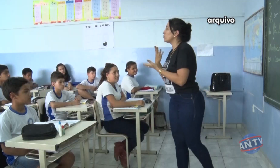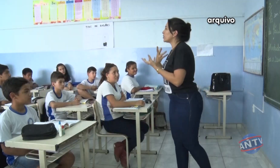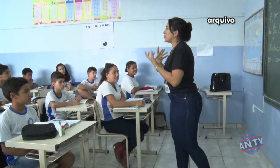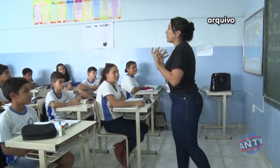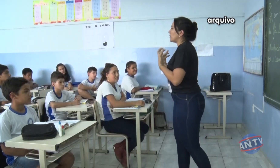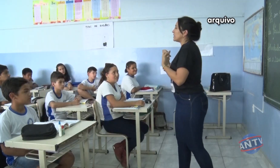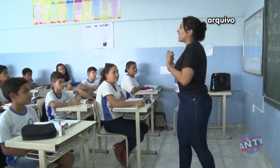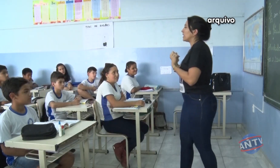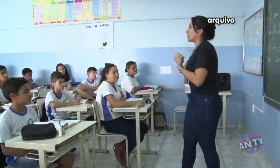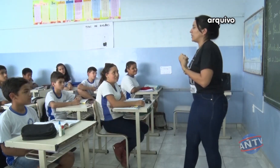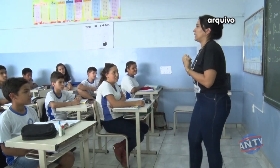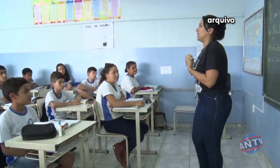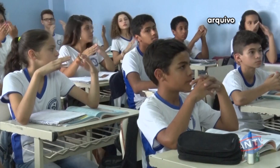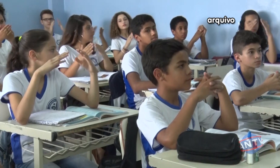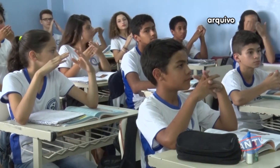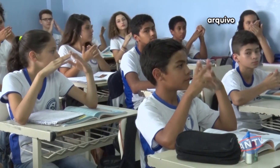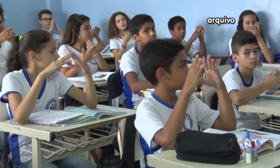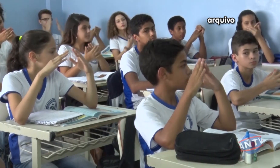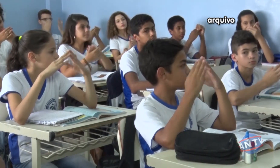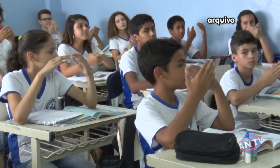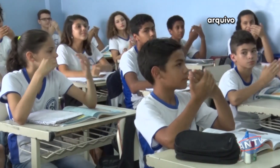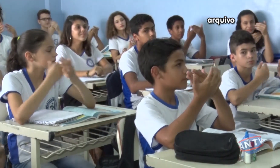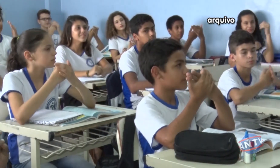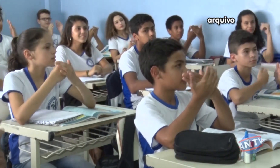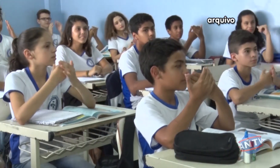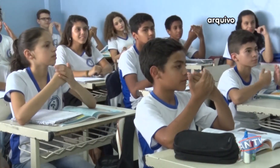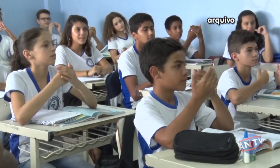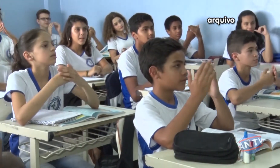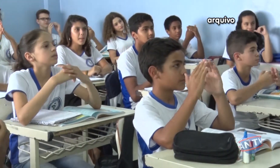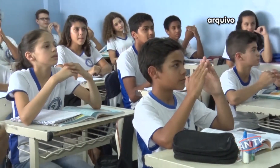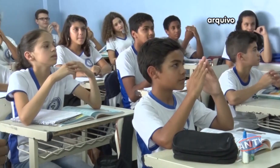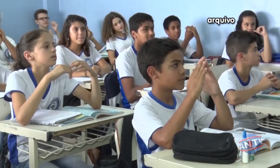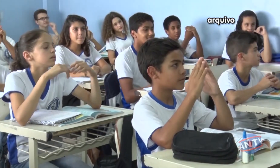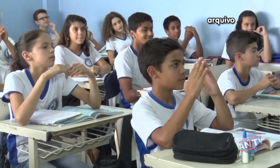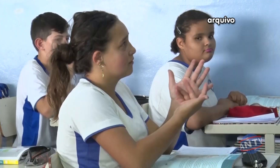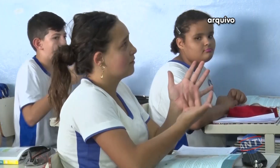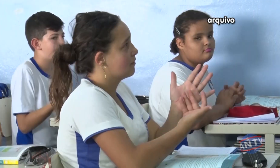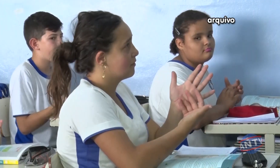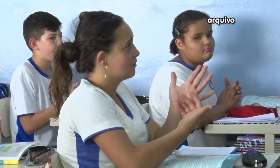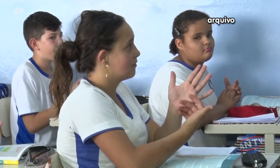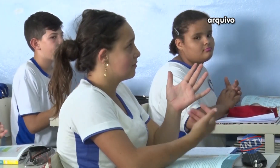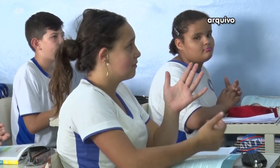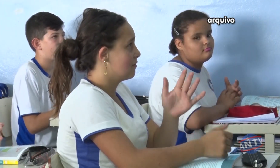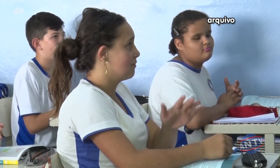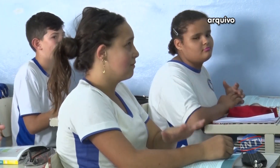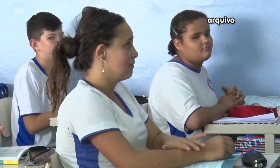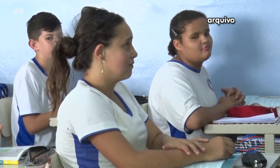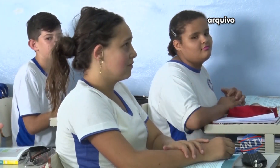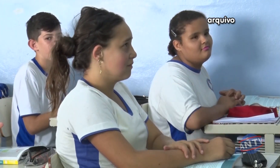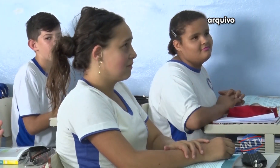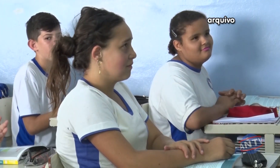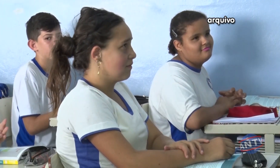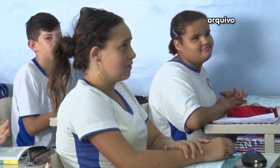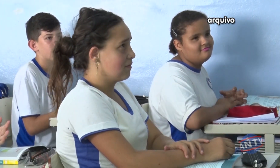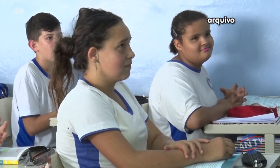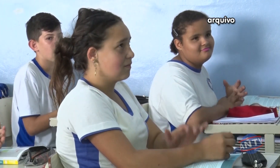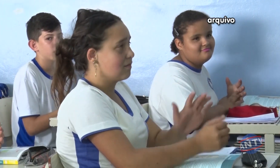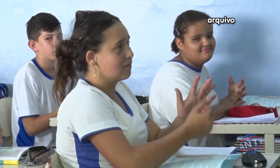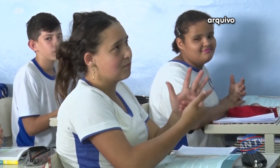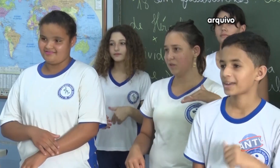e eu saía junto com o aluno surdo e a gente ia nas outras salas de aula para poder ensinar a língua brasileira de sinais para os alunos ouvintes. Porque